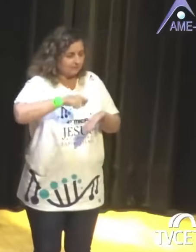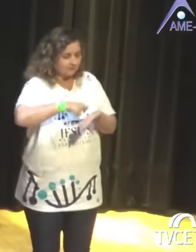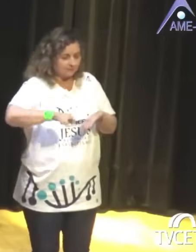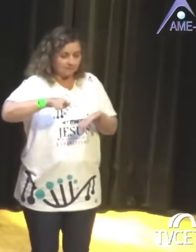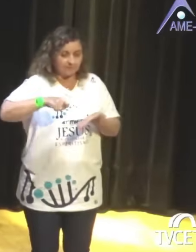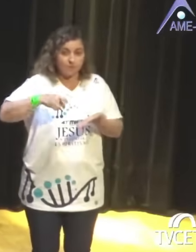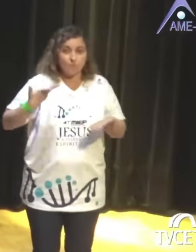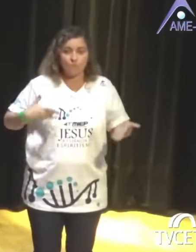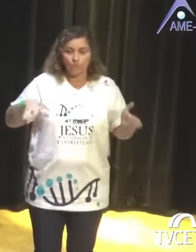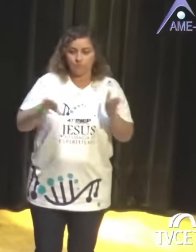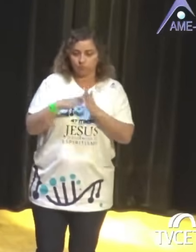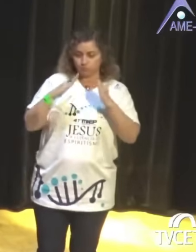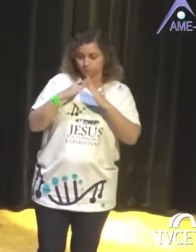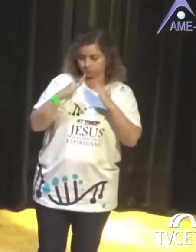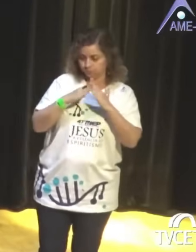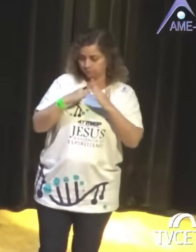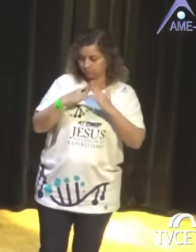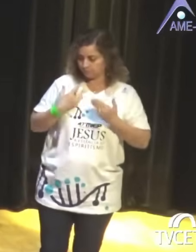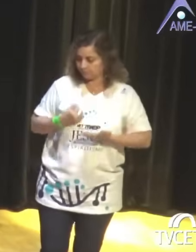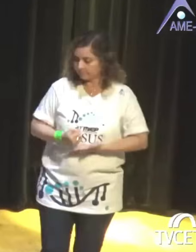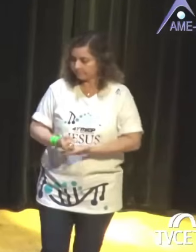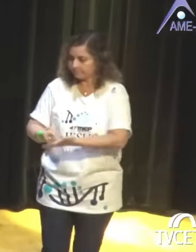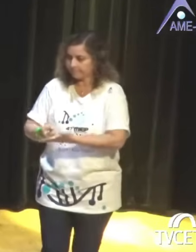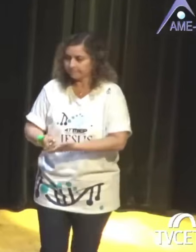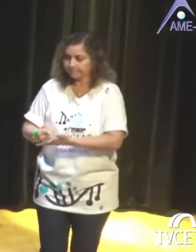casa e ele ia alimentar o cachorrinho o cachorrinho